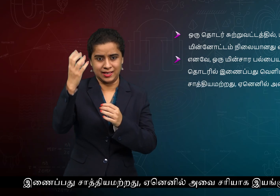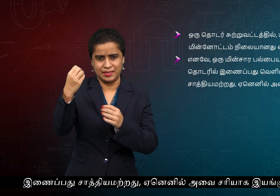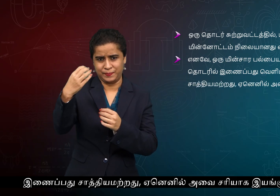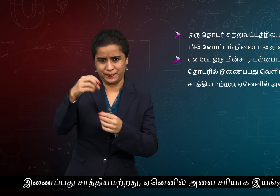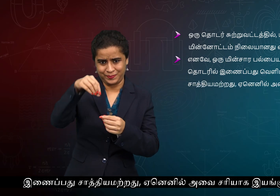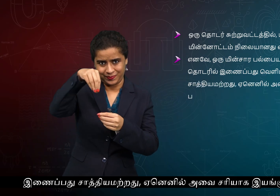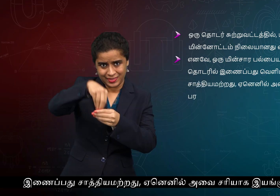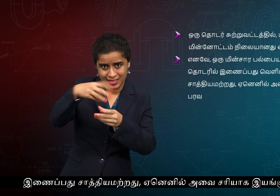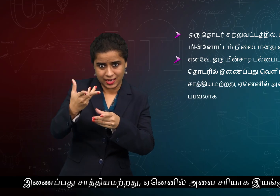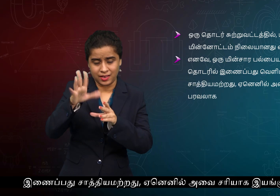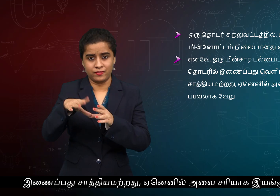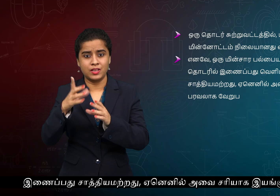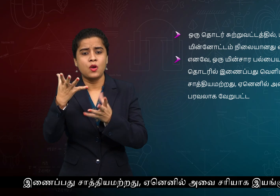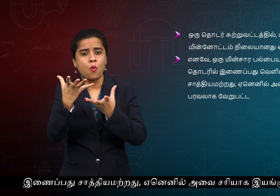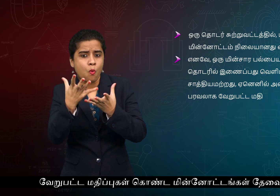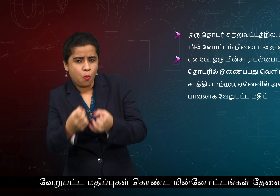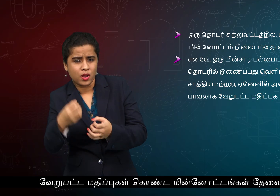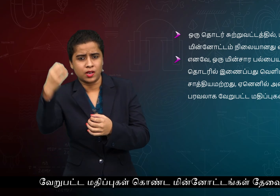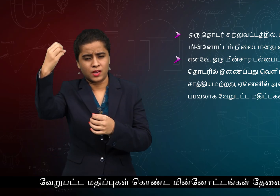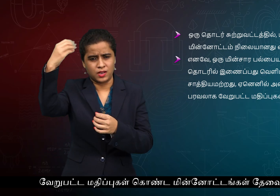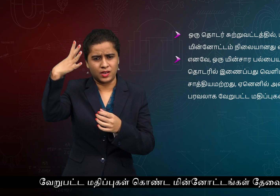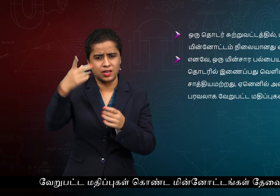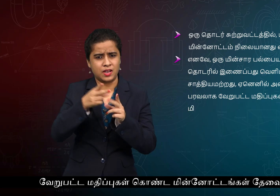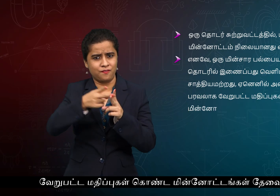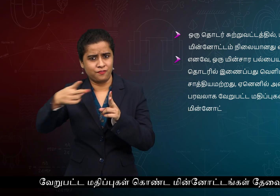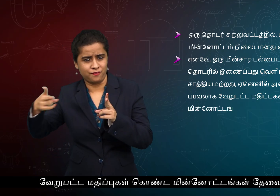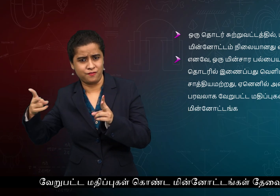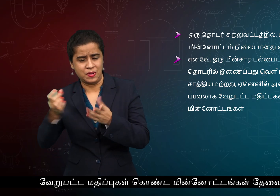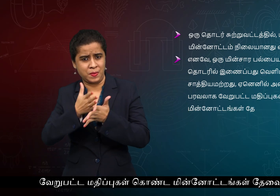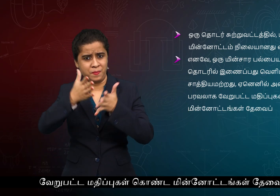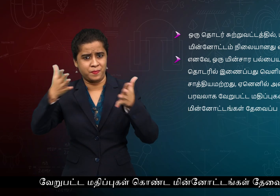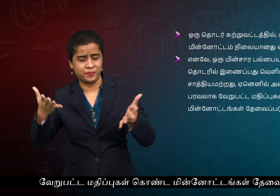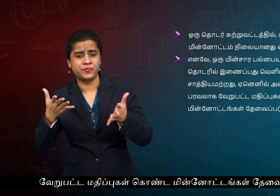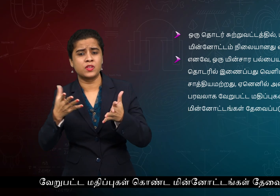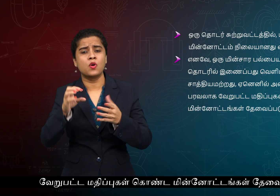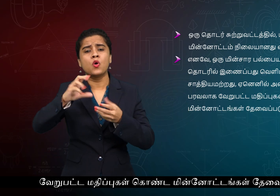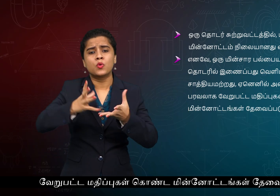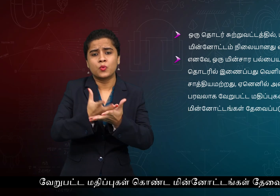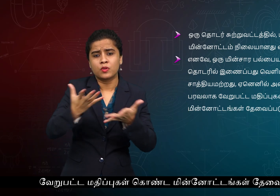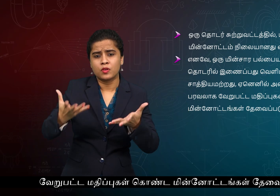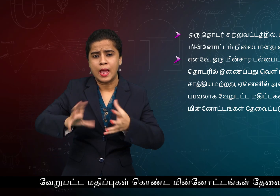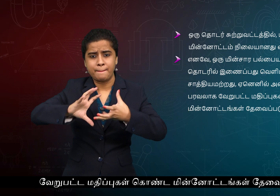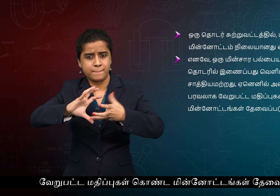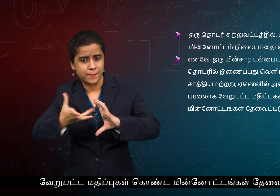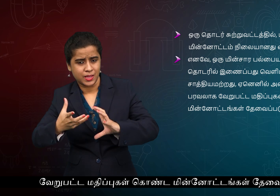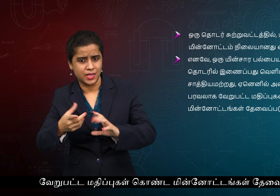அவை சரியாக இயங்குவதற்கு பரவலாக வேறுபட்ட மதிப்புகள் கொண்ட மின்னோட்டங்கள்